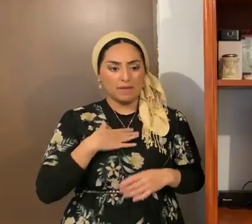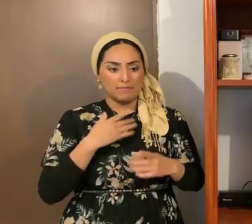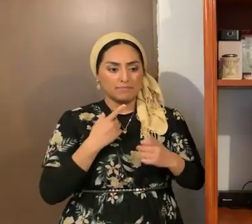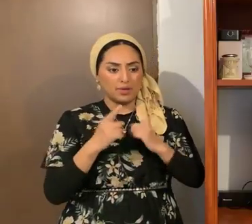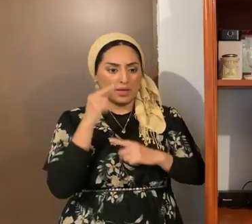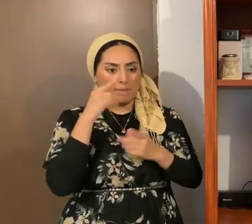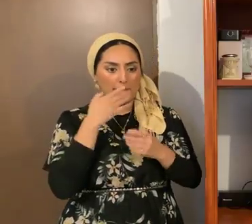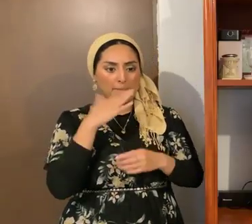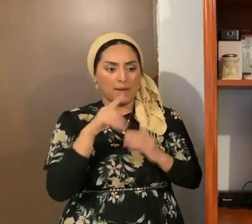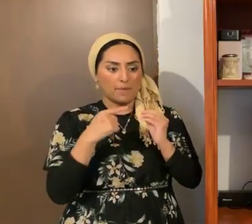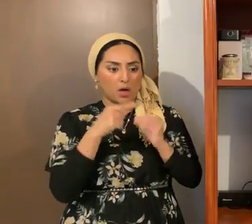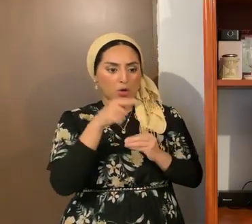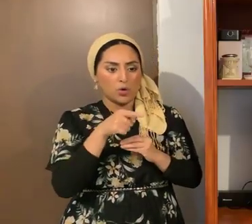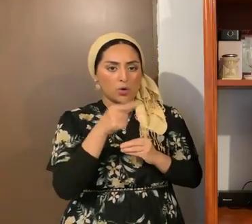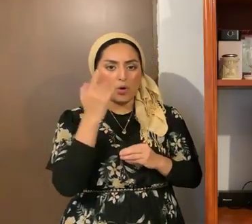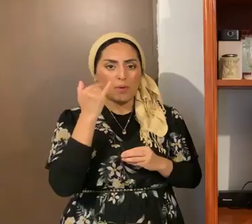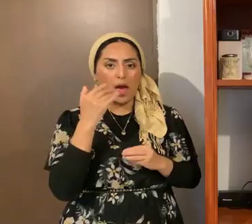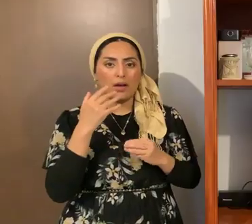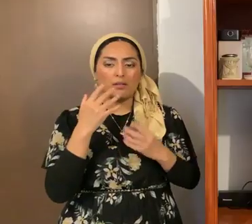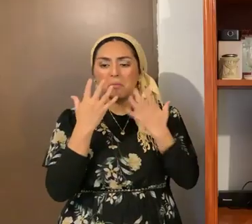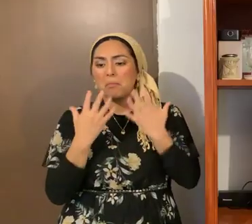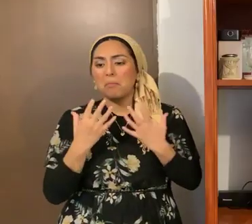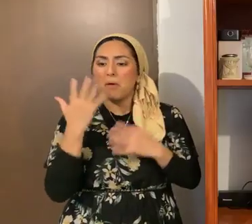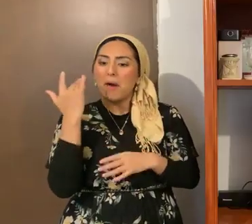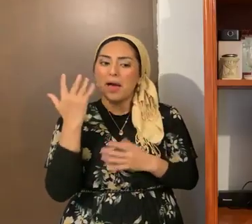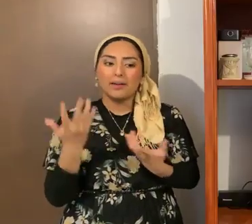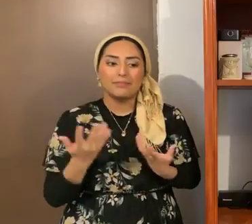ti. Entonces, ¿por qué se les fue el gozo?